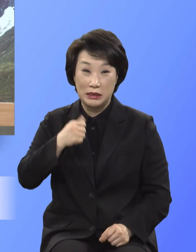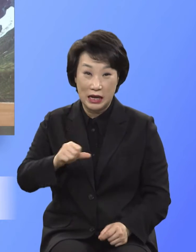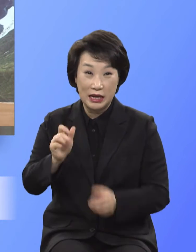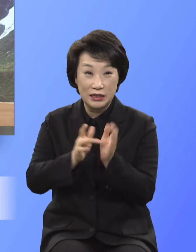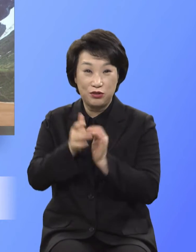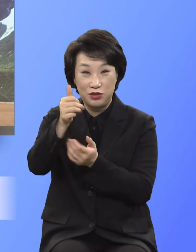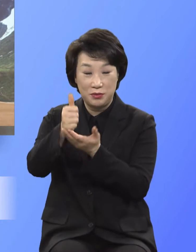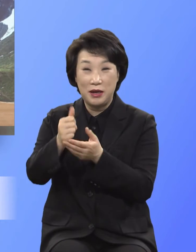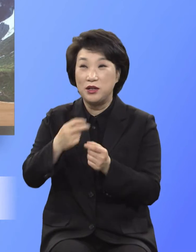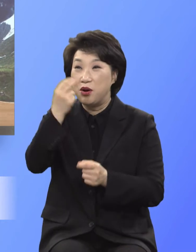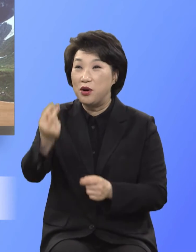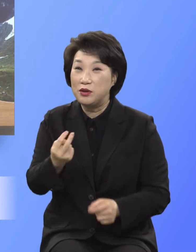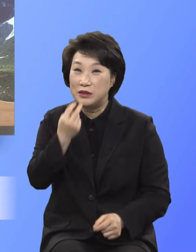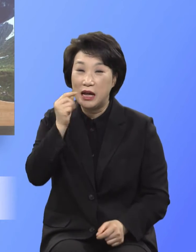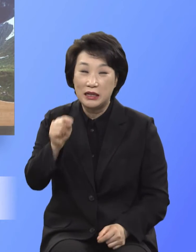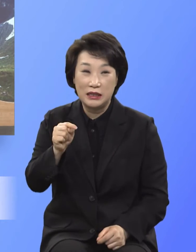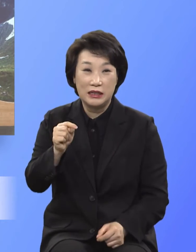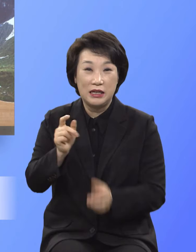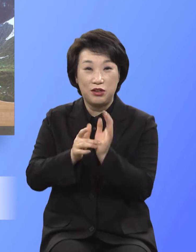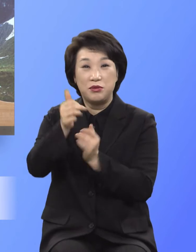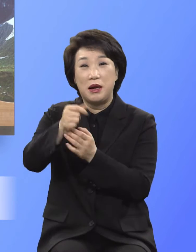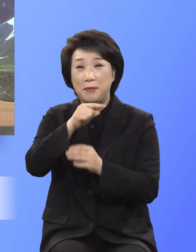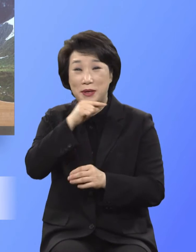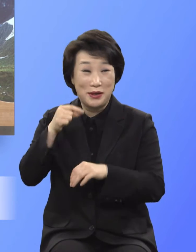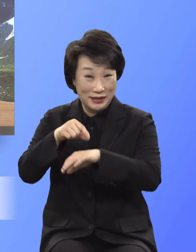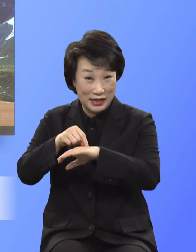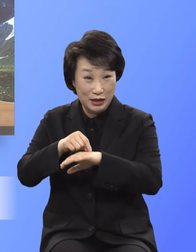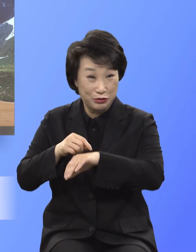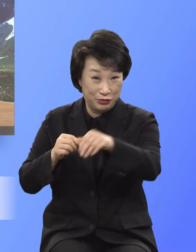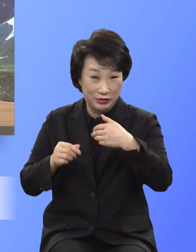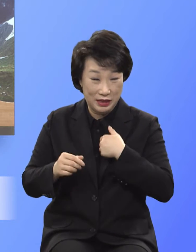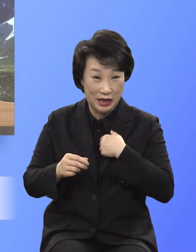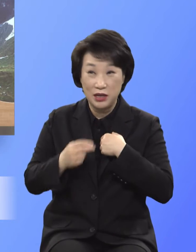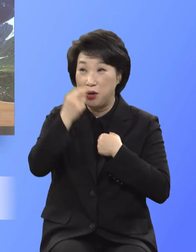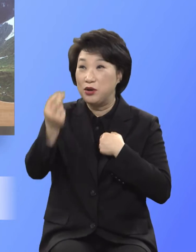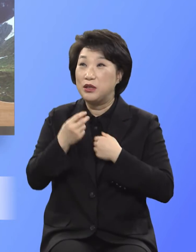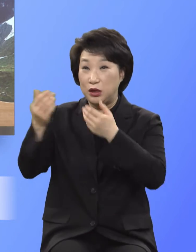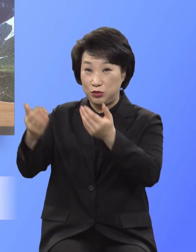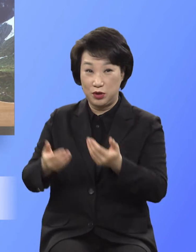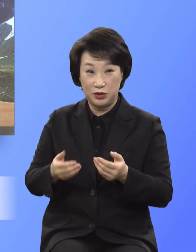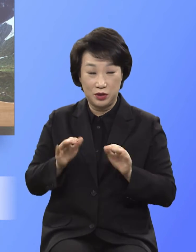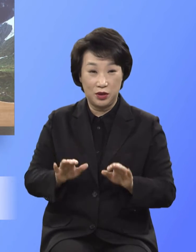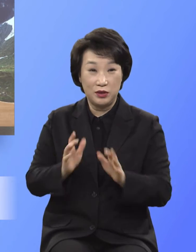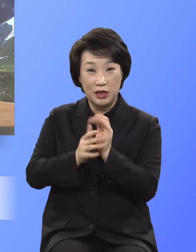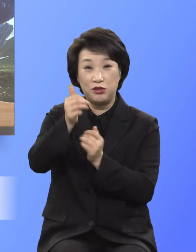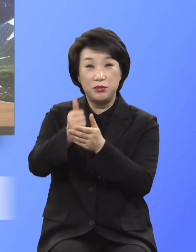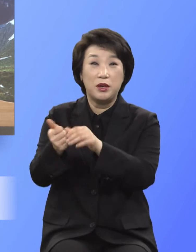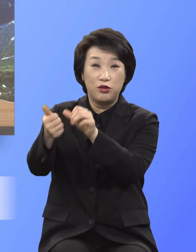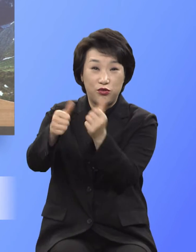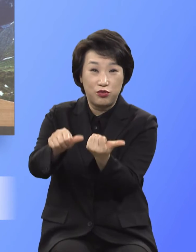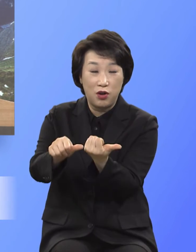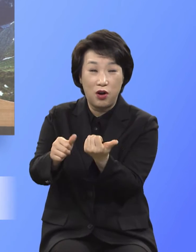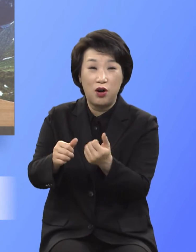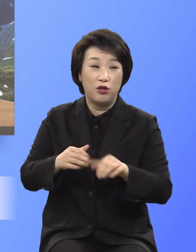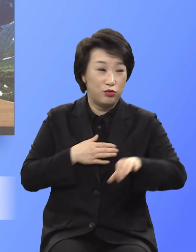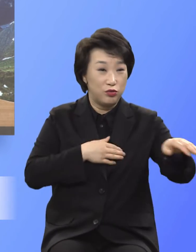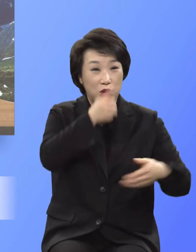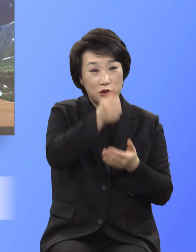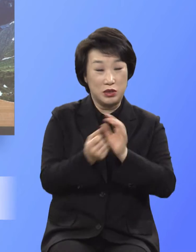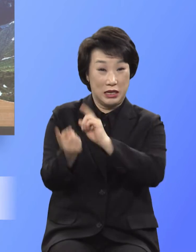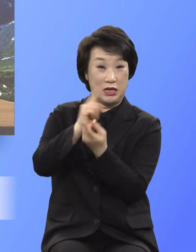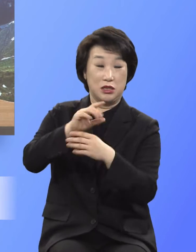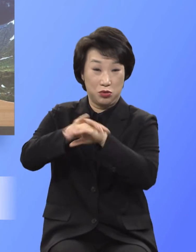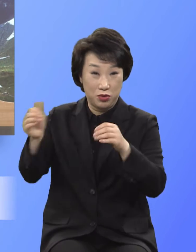독생자의 영생하는 그 피와 살로 우리에게 영생케 하셨고, 그가 죽어 대속하심으로